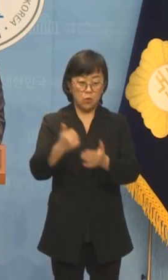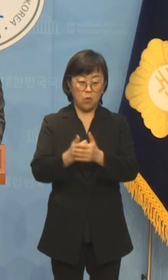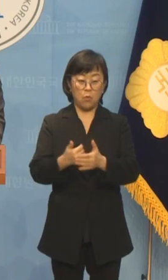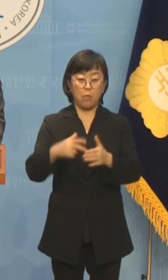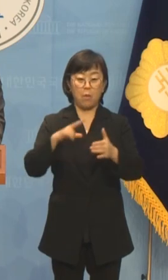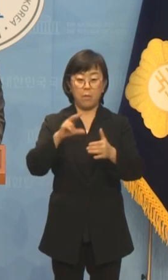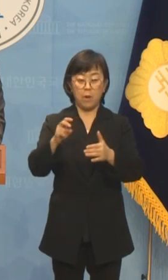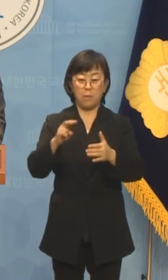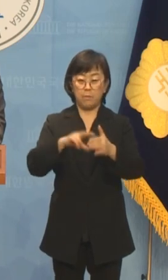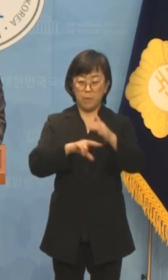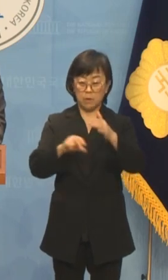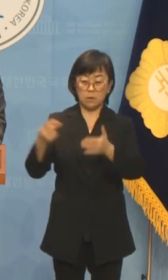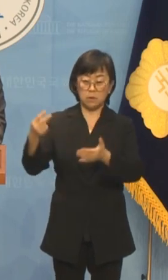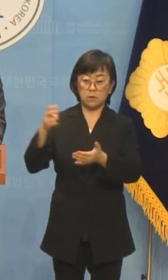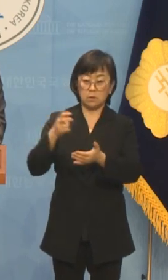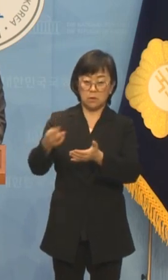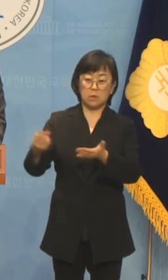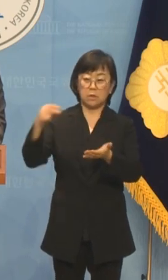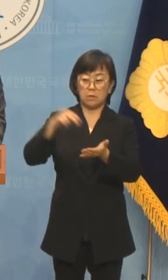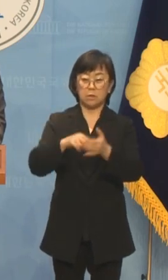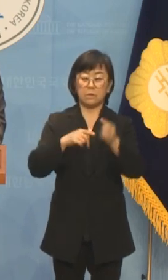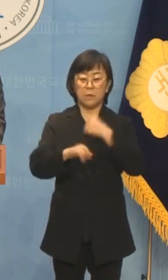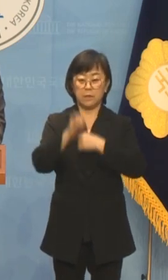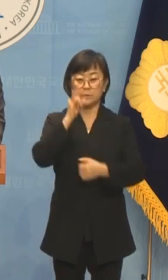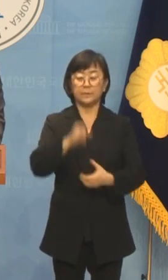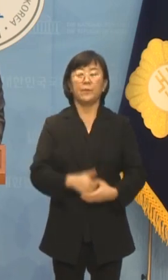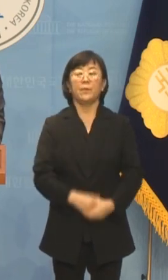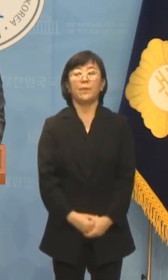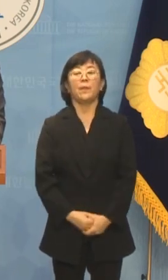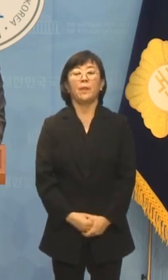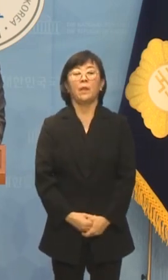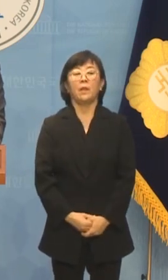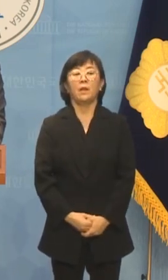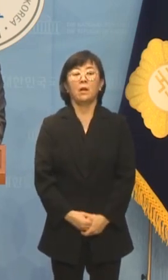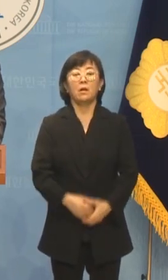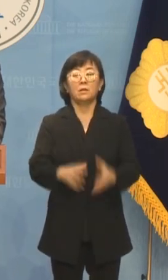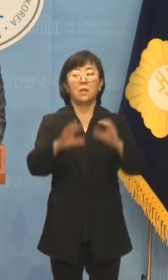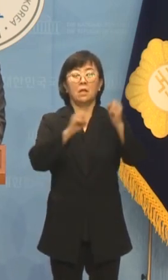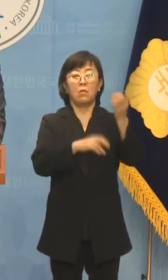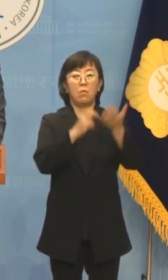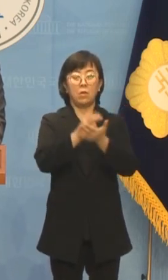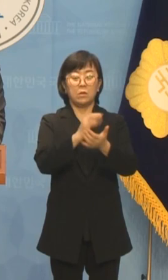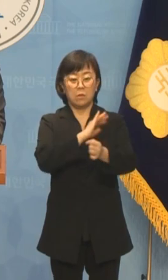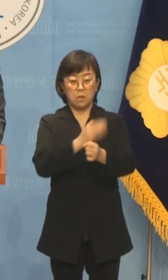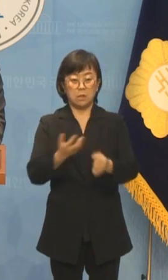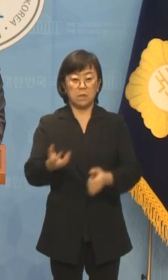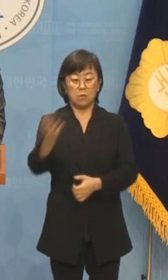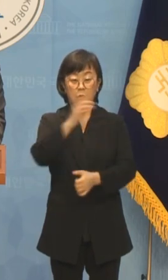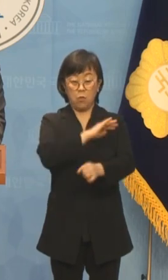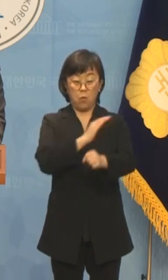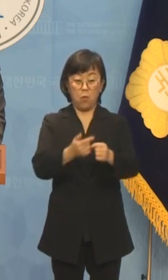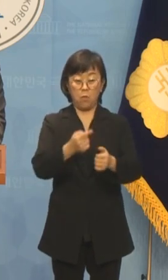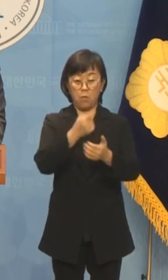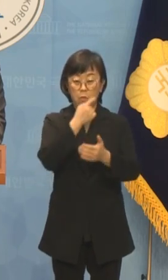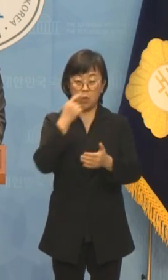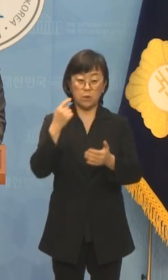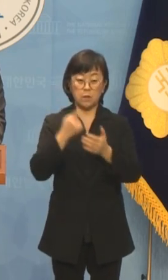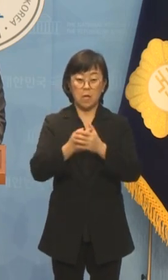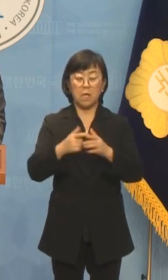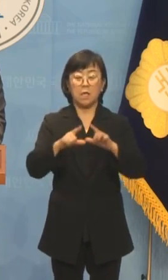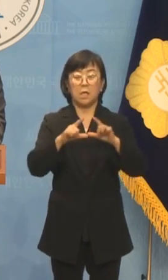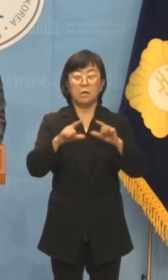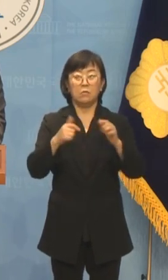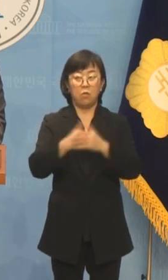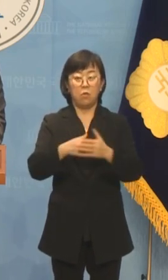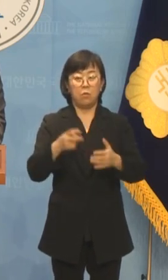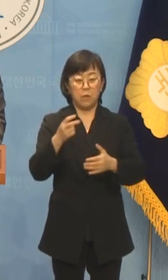첫 단계 정책으로서 의미가 있습니다. 헌법상 권리로서 이동권 보장은 궁극적으로 대중교통을